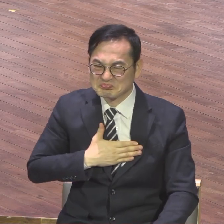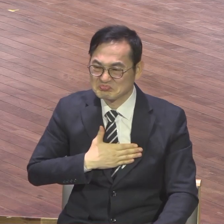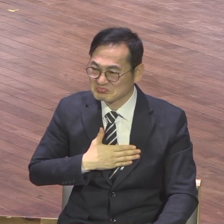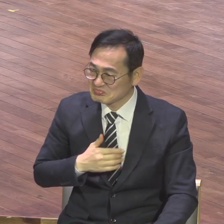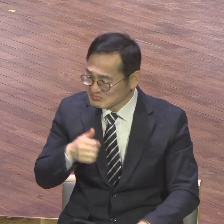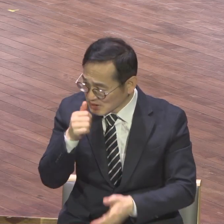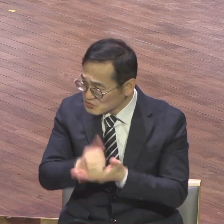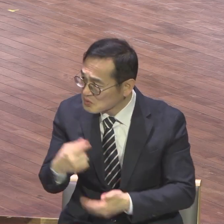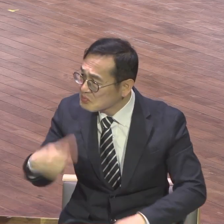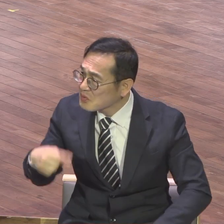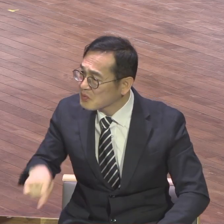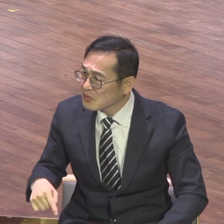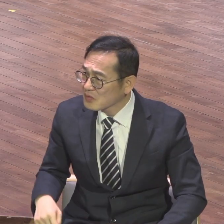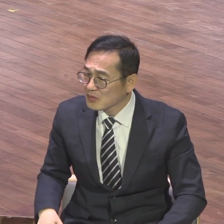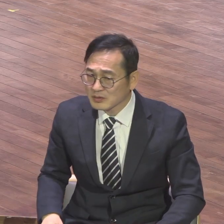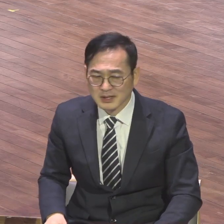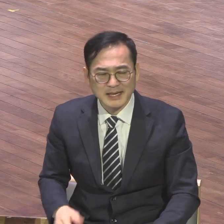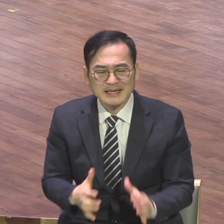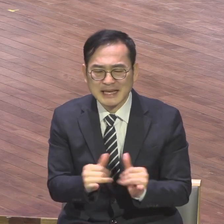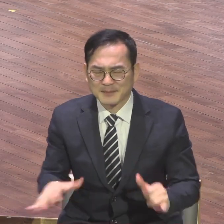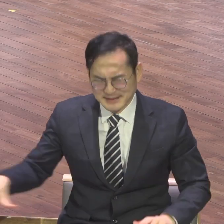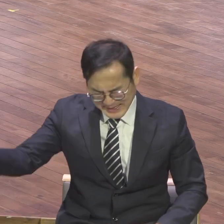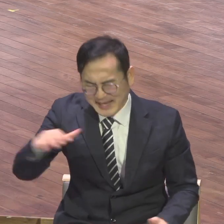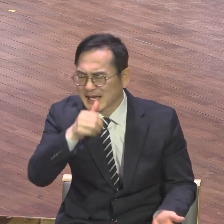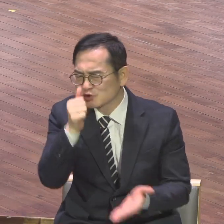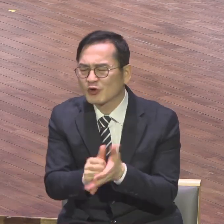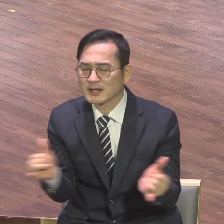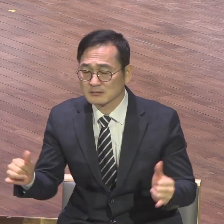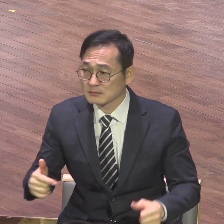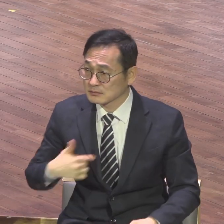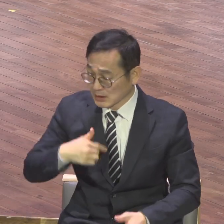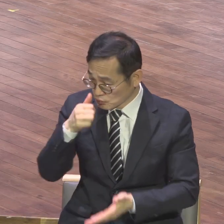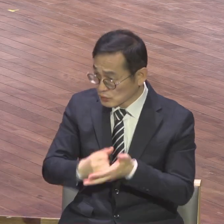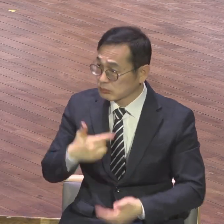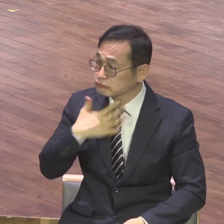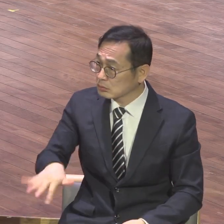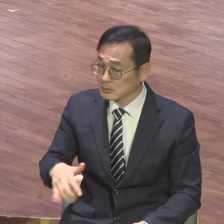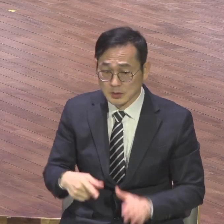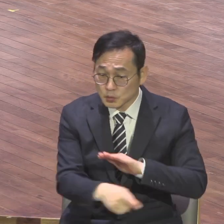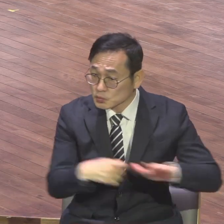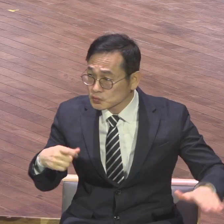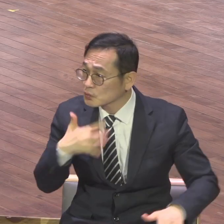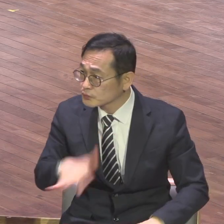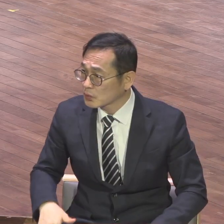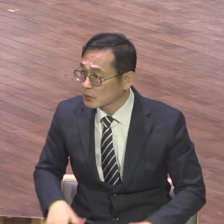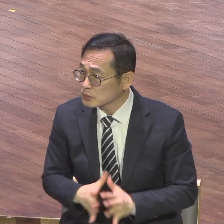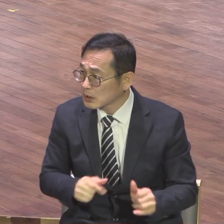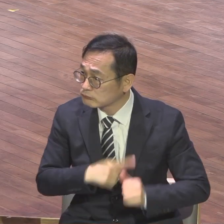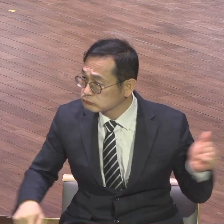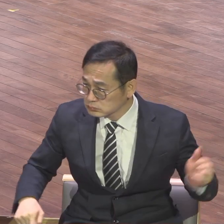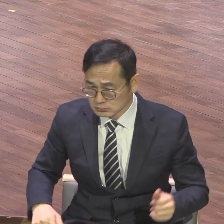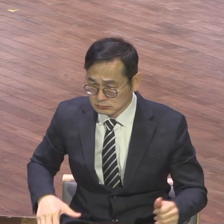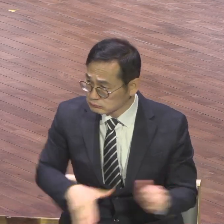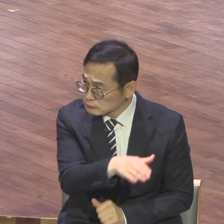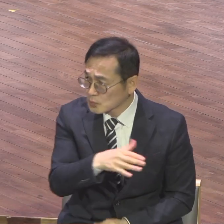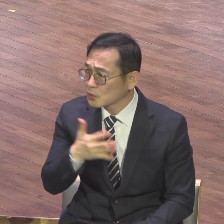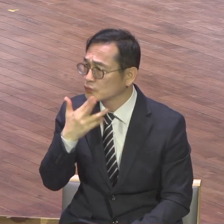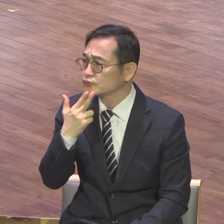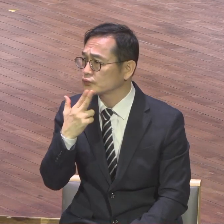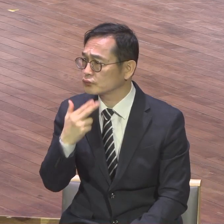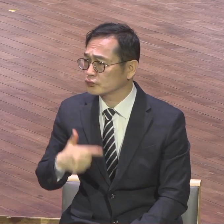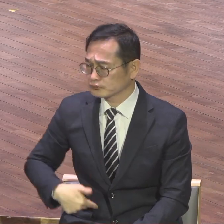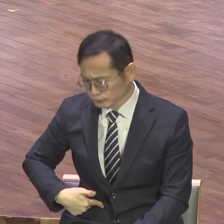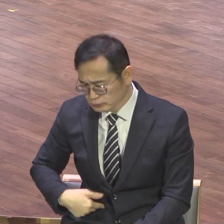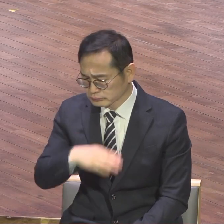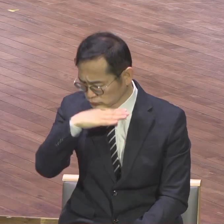내가 모든 사람은 죄인입니다. 그러니까 내가 뭐 죄 지었어요. 내가 도둑질했어요. 내가 뭐, 내가 남 훔쳤어요. 나는 내 양심으로